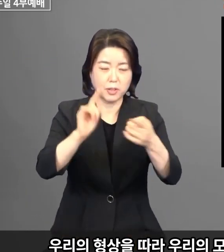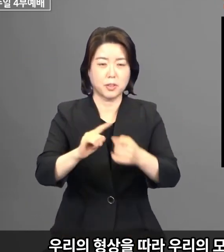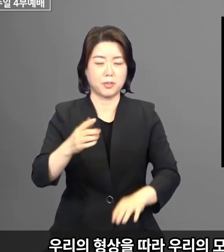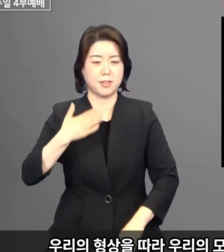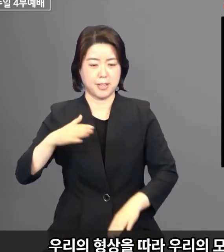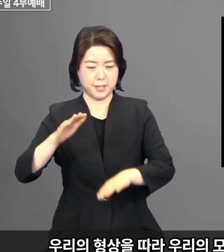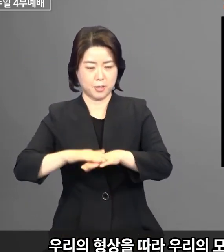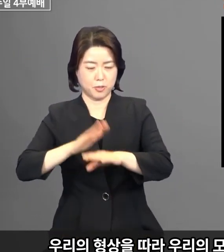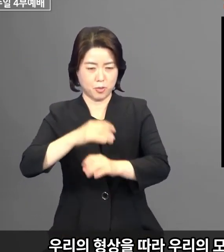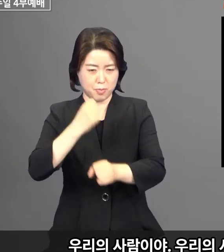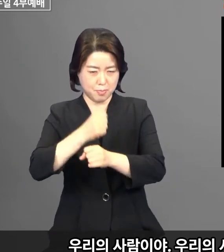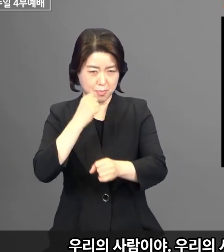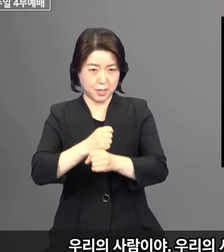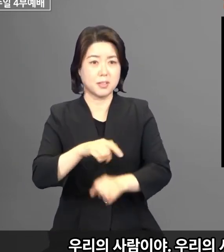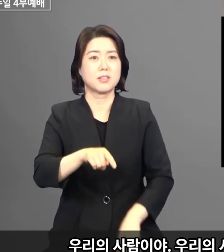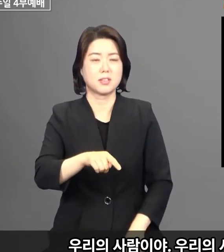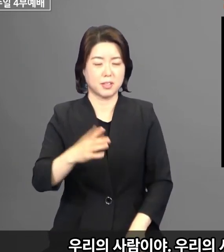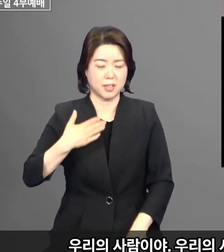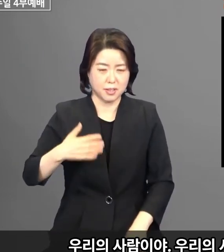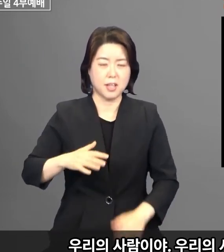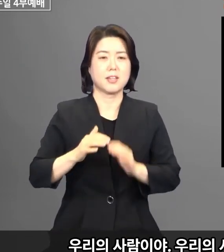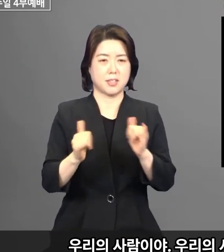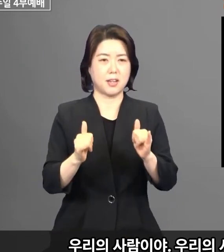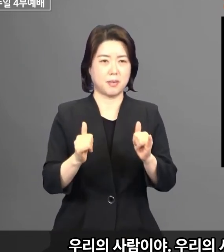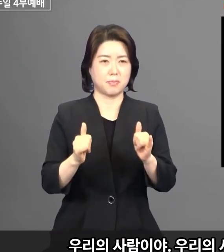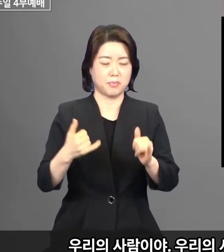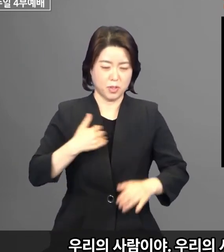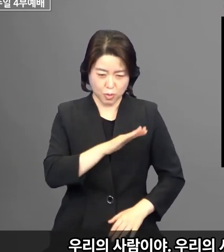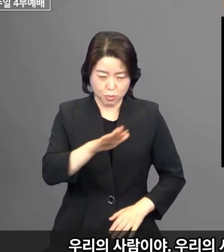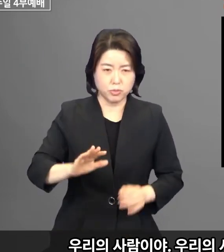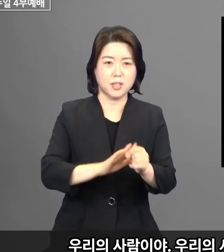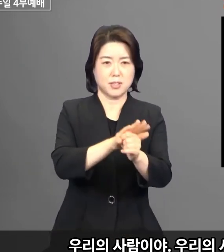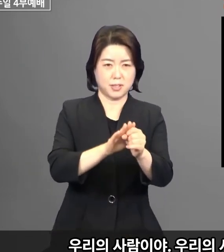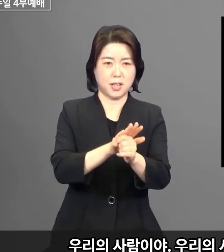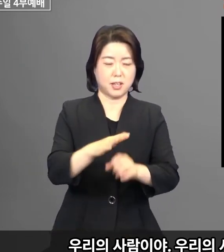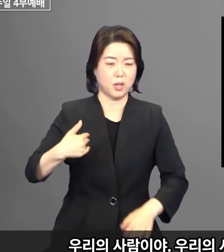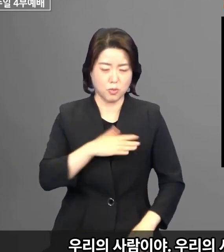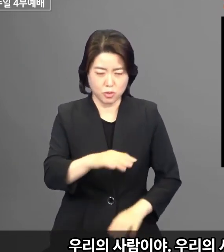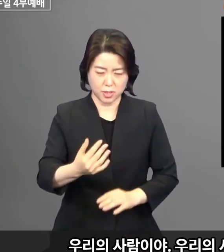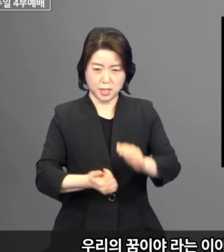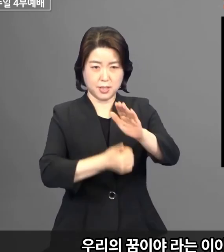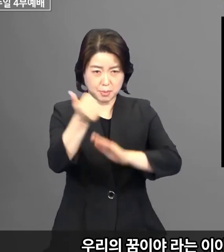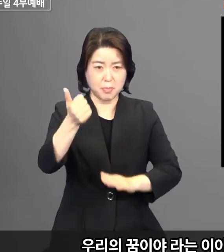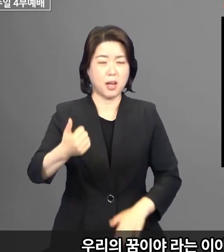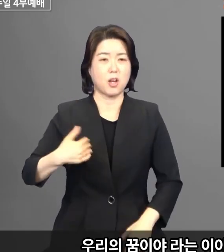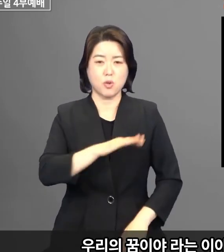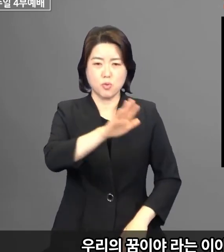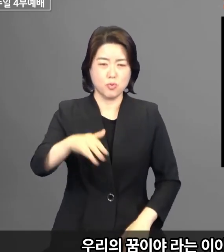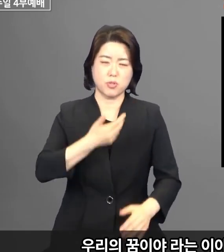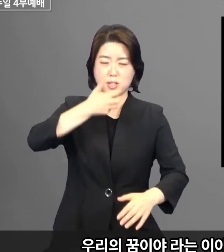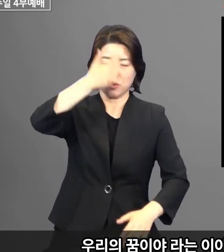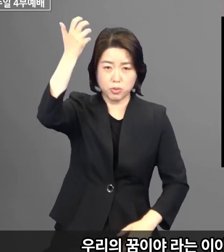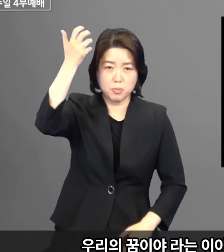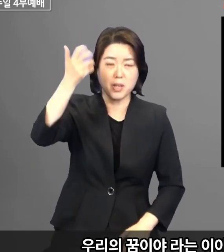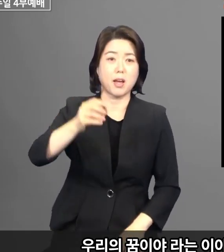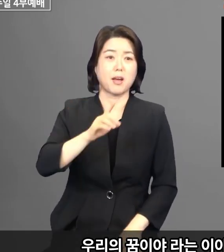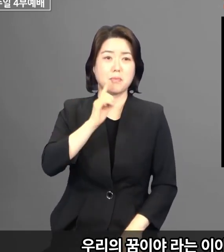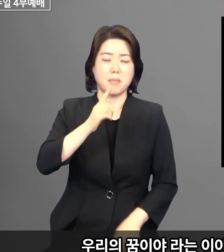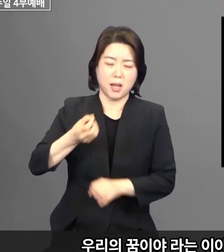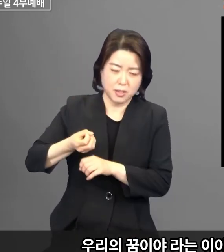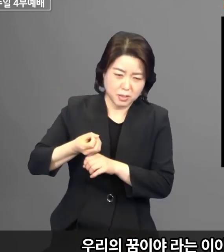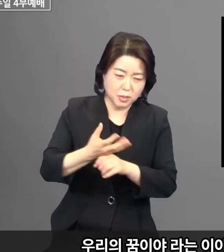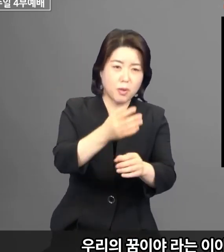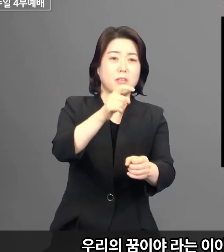손수 빚어 만든 우리의 사람이야, 우리의 사랑이야, 우리의 희망이야, 우리의 꿈이야 라는 이야기를